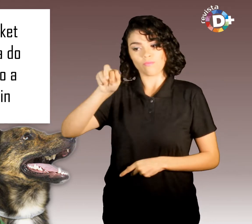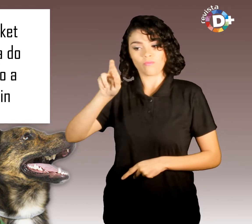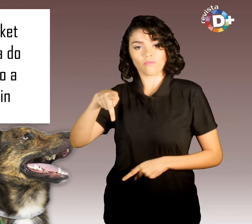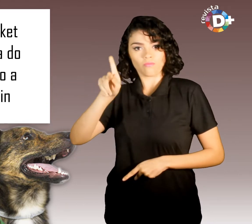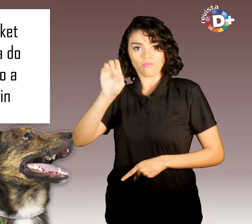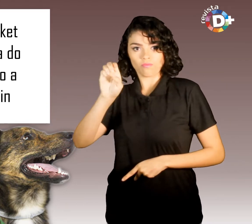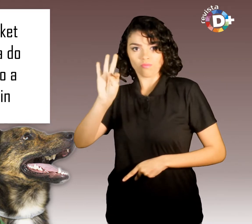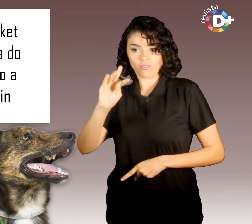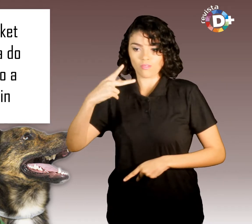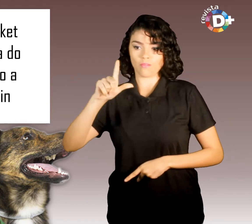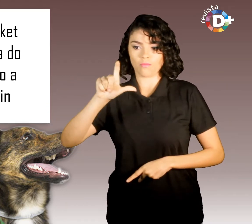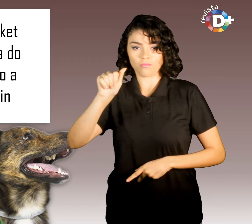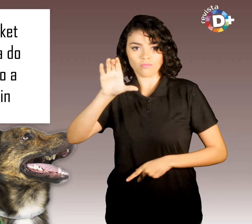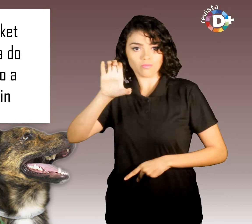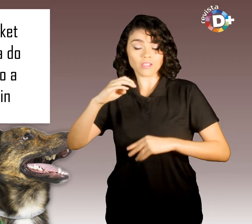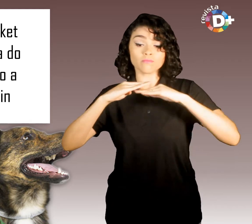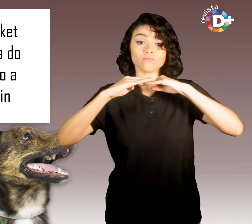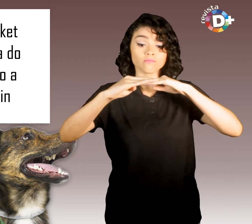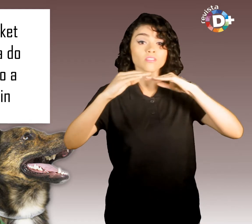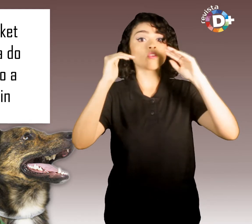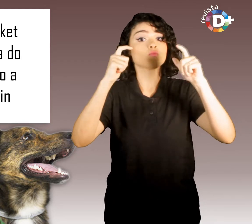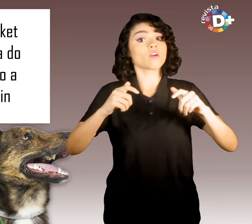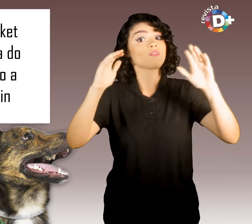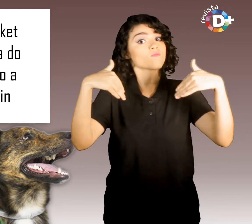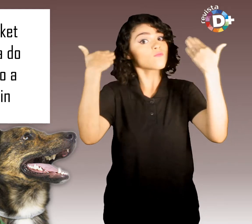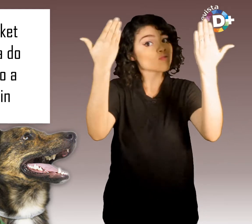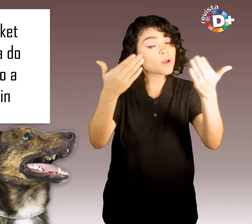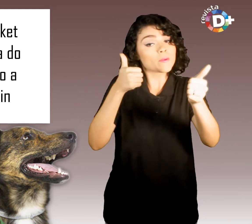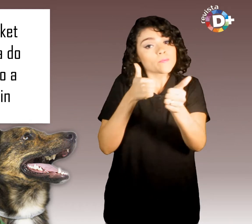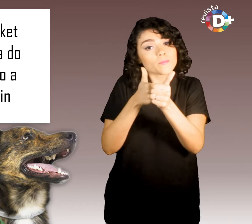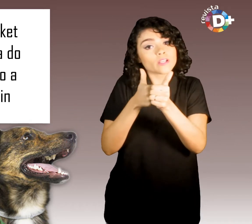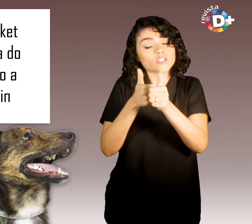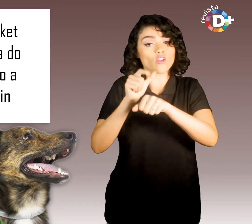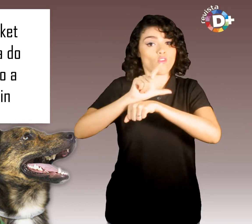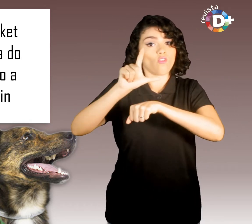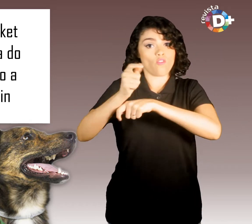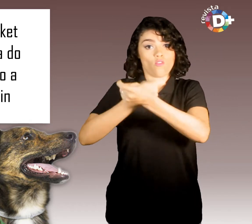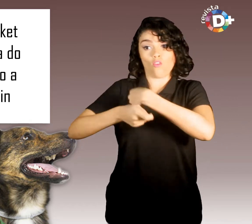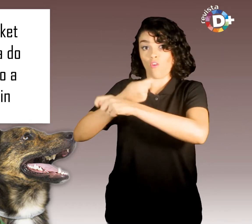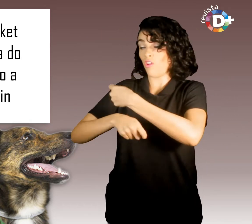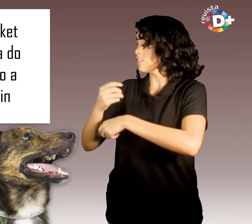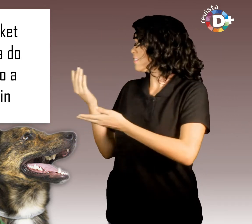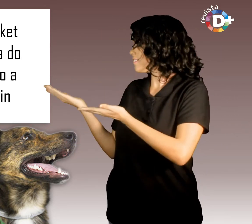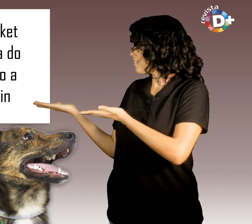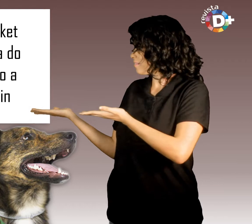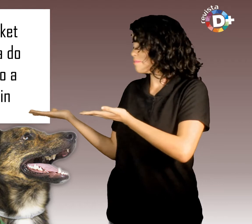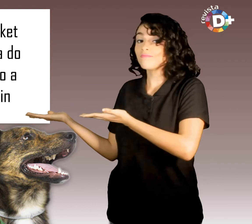área externa do piso térreo próximo à loja no dique é badin endereço